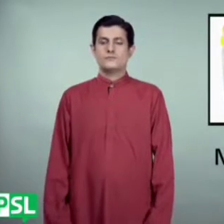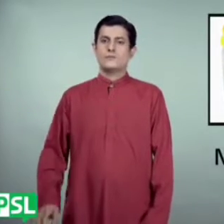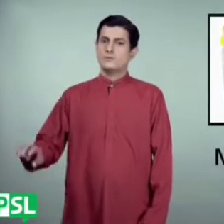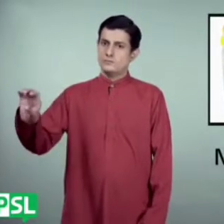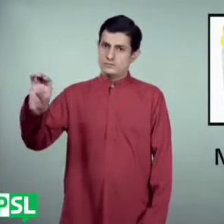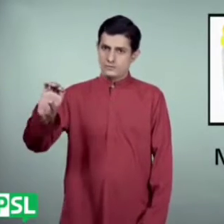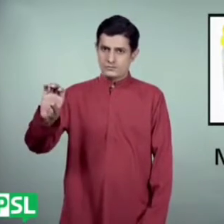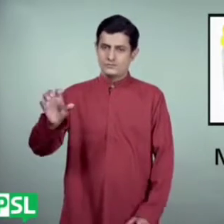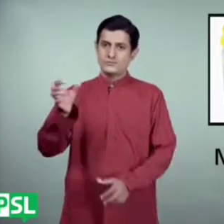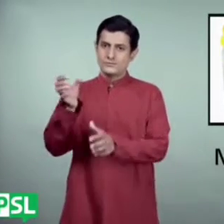دودھ کا پاؤڈر.